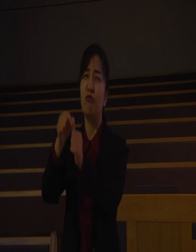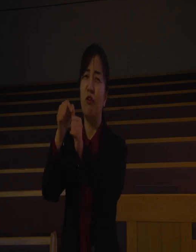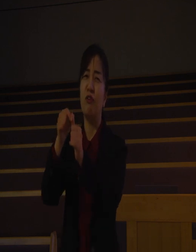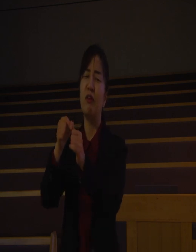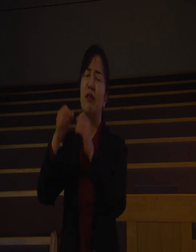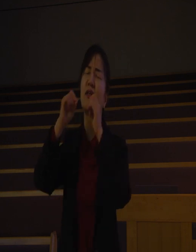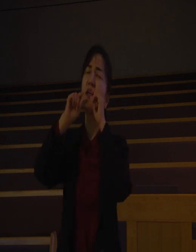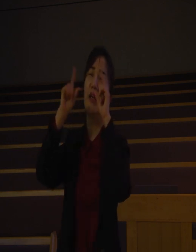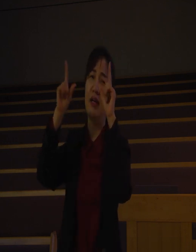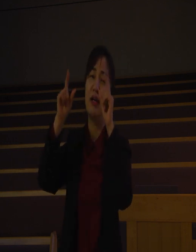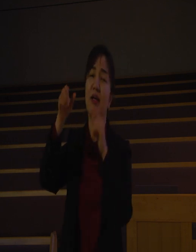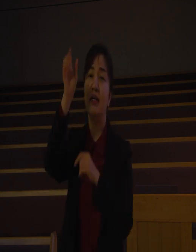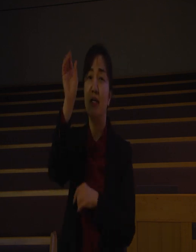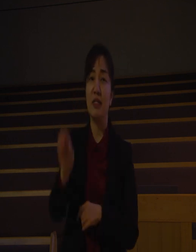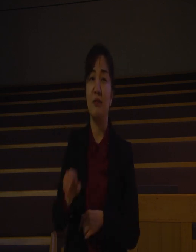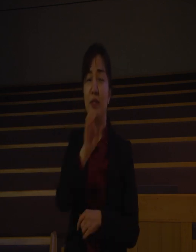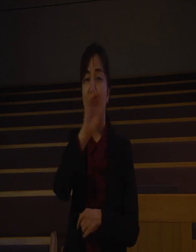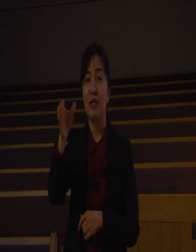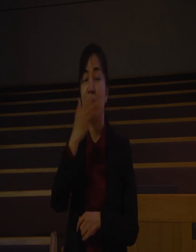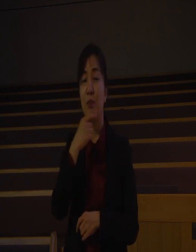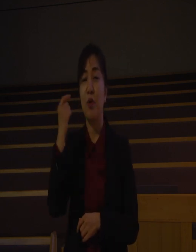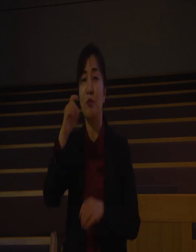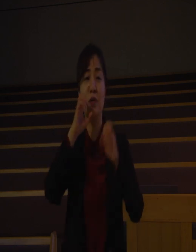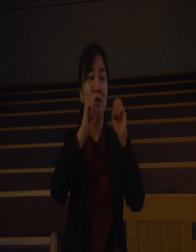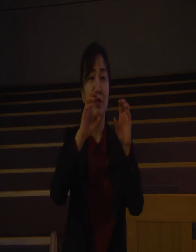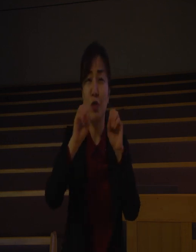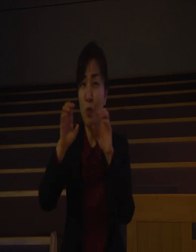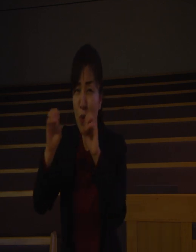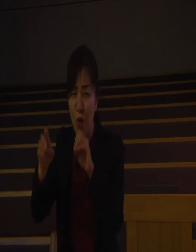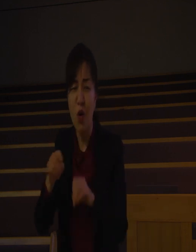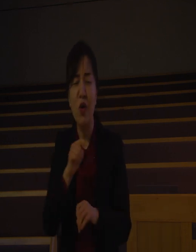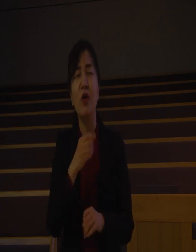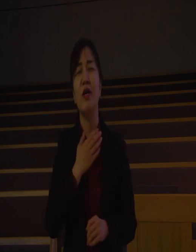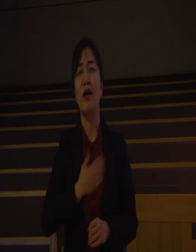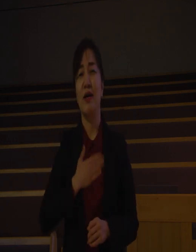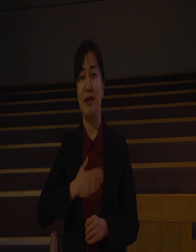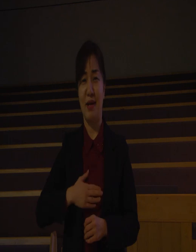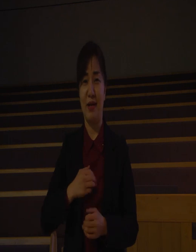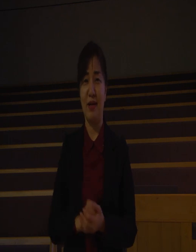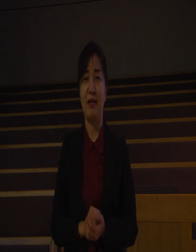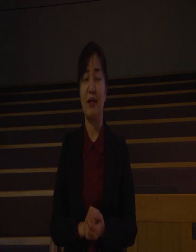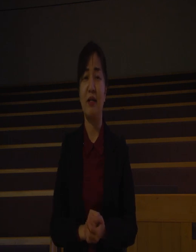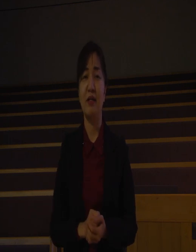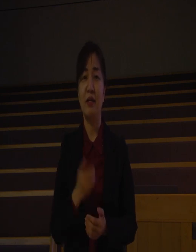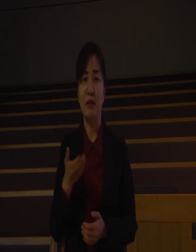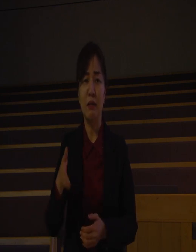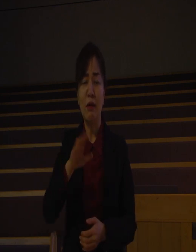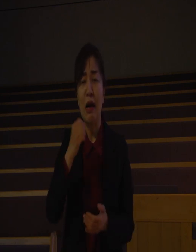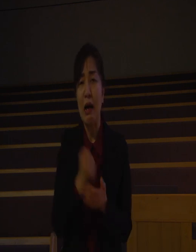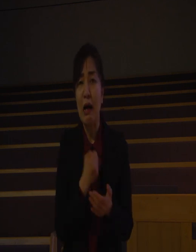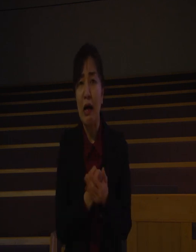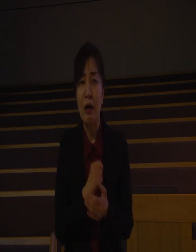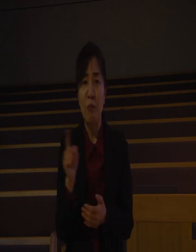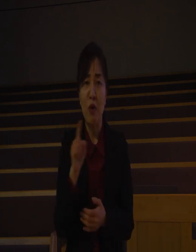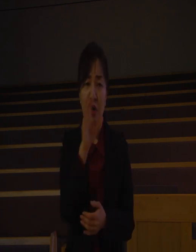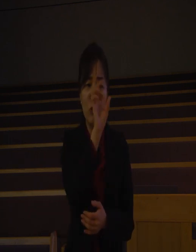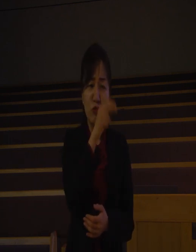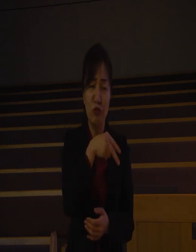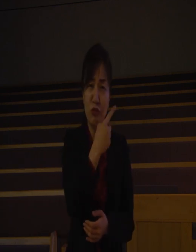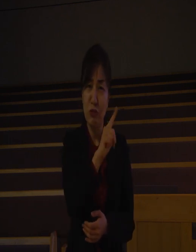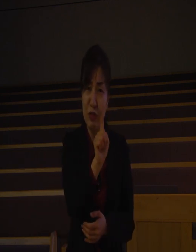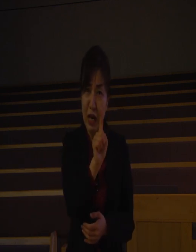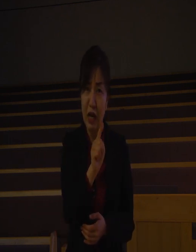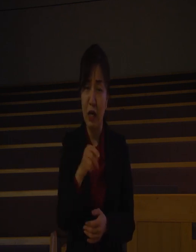깨달아 십자가의 복음을 선포하는 이 사실을 우리는 압니다. 그러나 안타깝게도 가룟